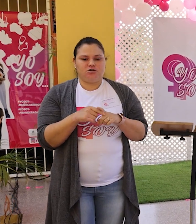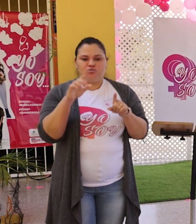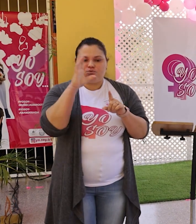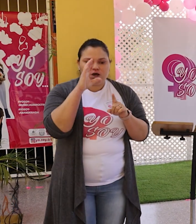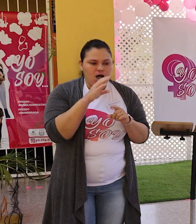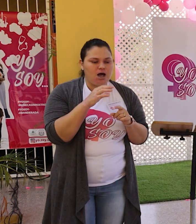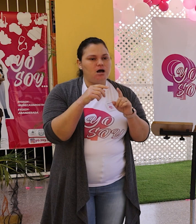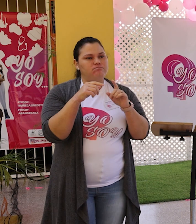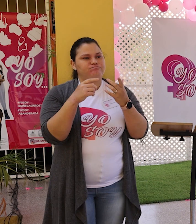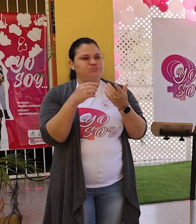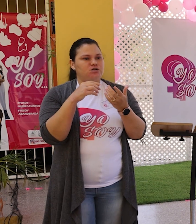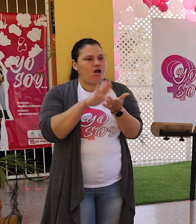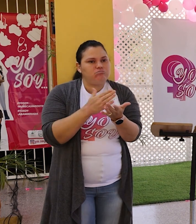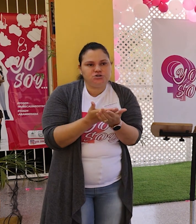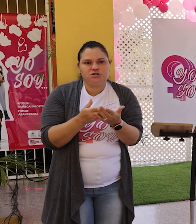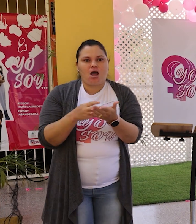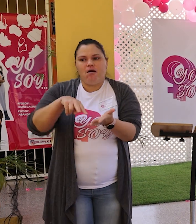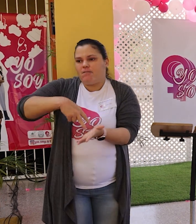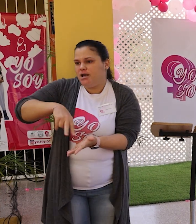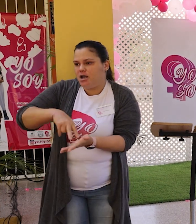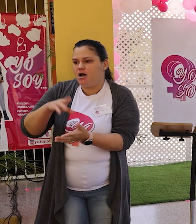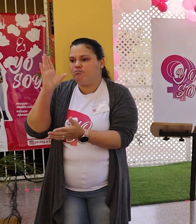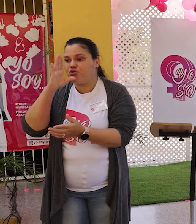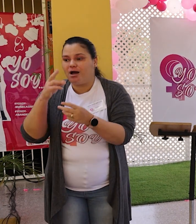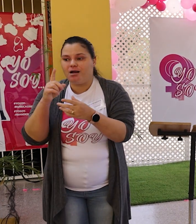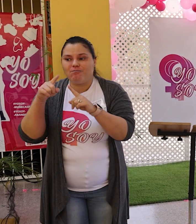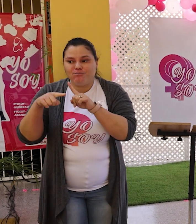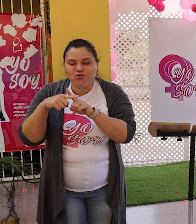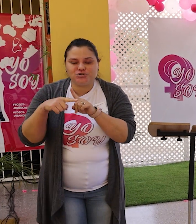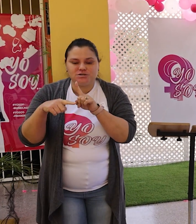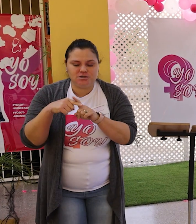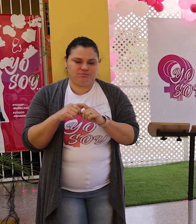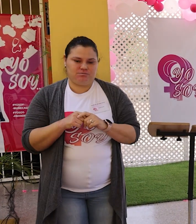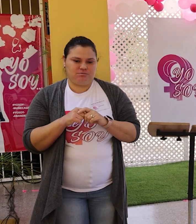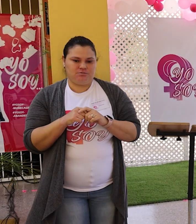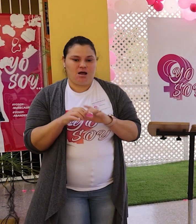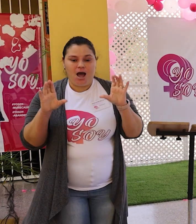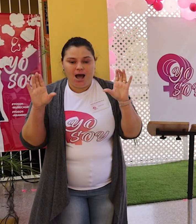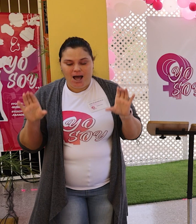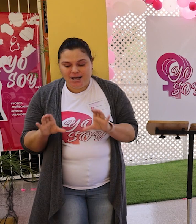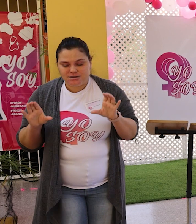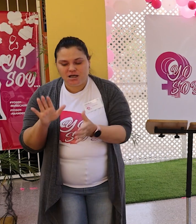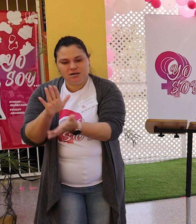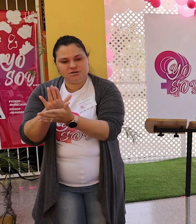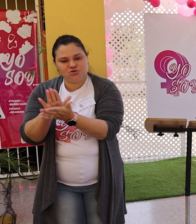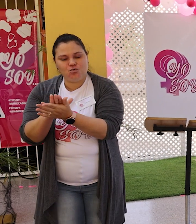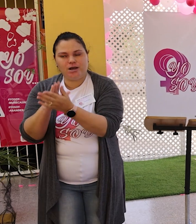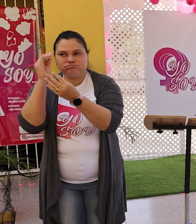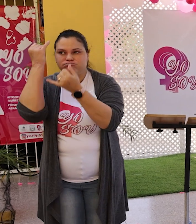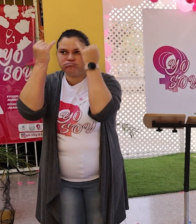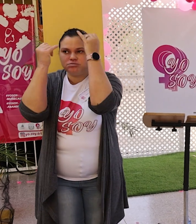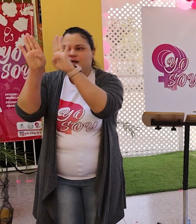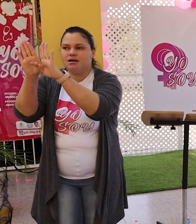tu hogar de pertenecer a grupos voluntarios de tú hacer cosas en tu escuela Que te abran las puertas a la